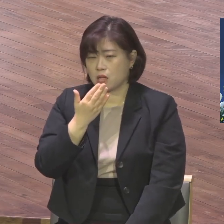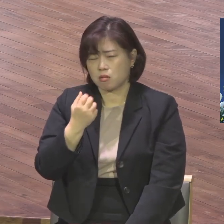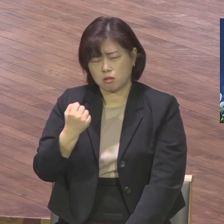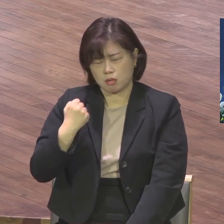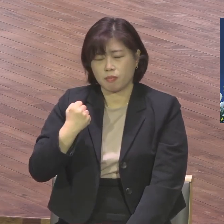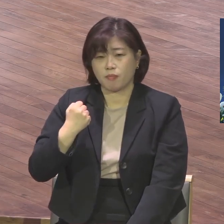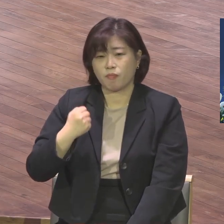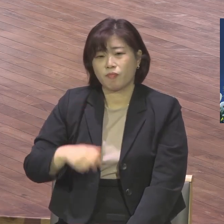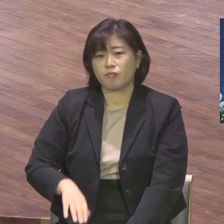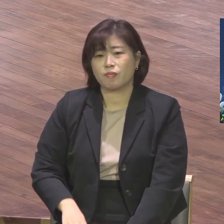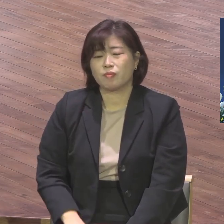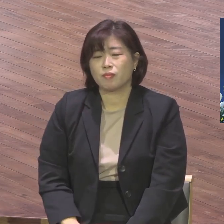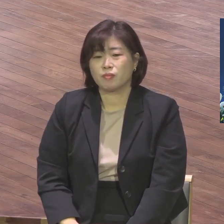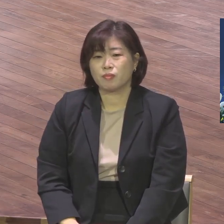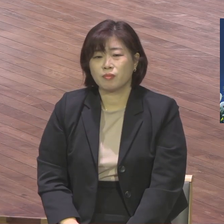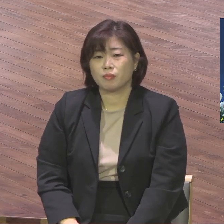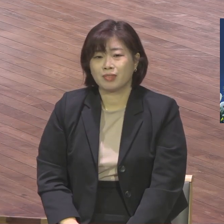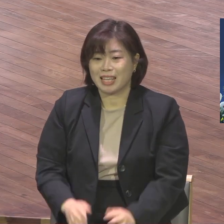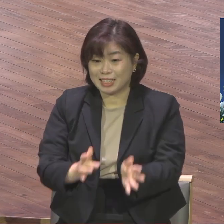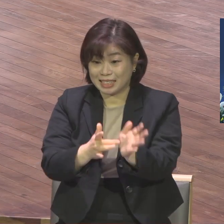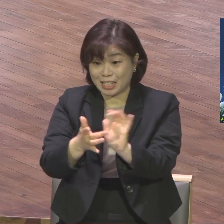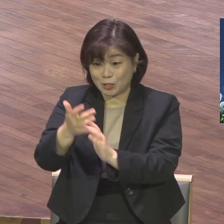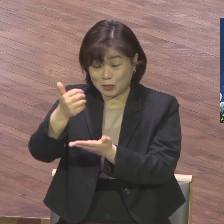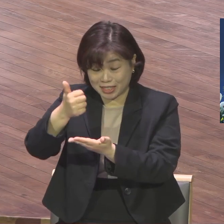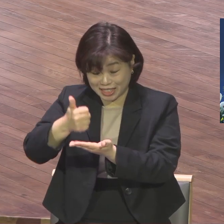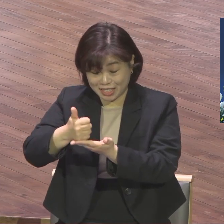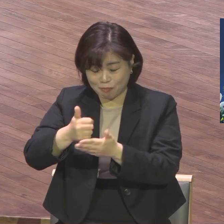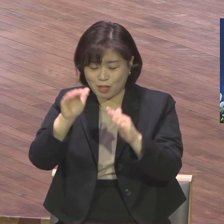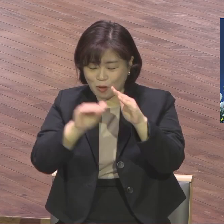예수님께서 공생애를 시작하시면서